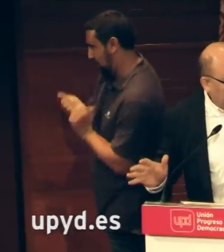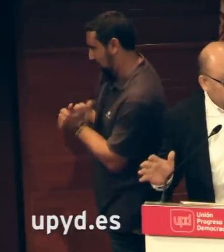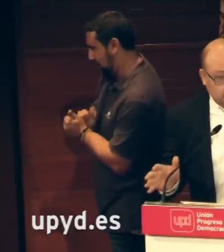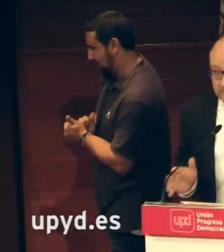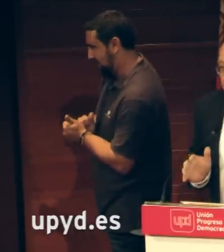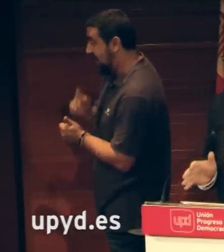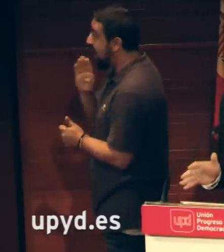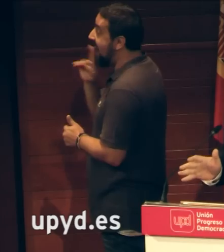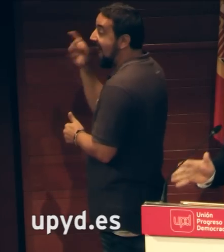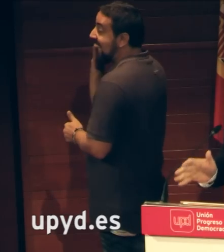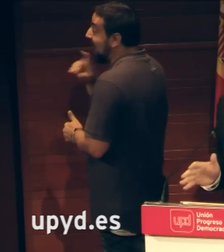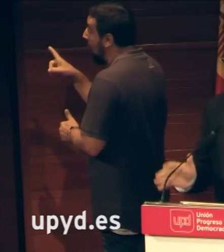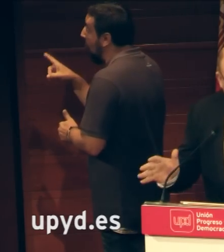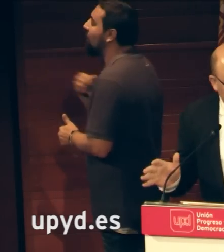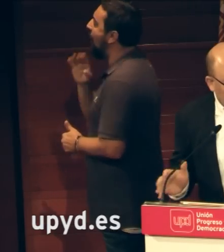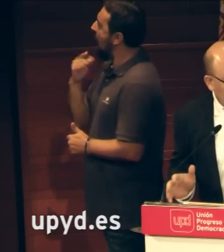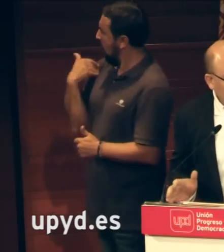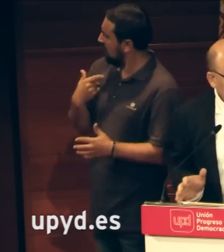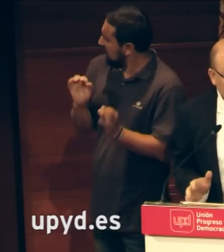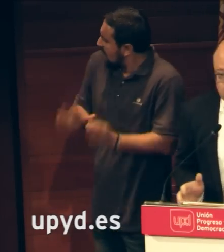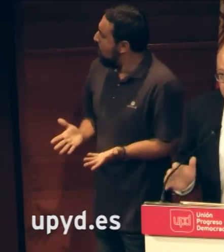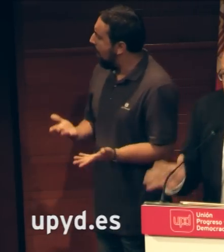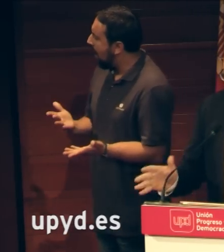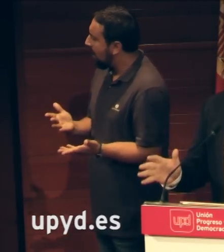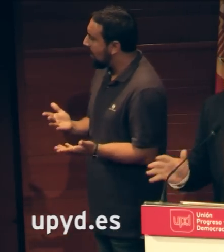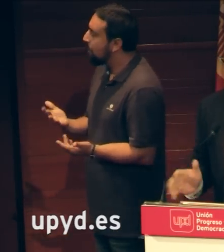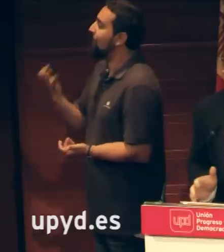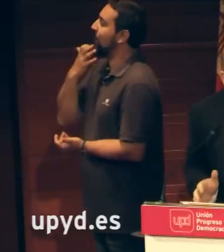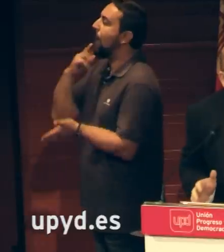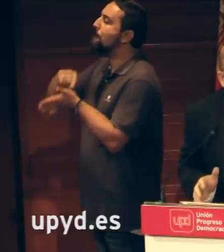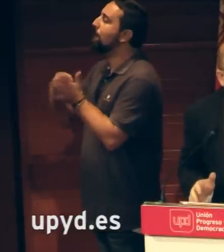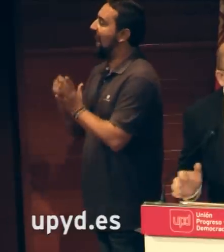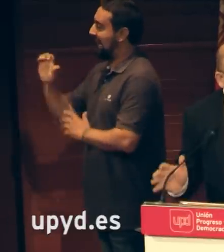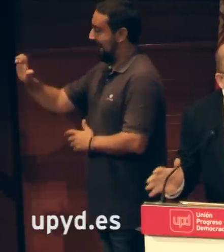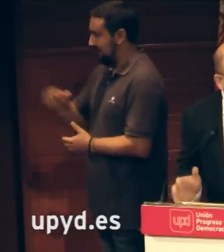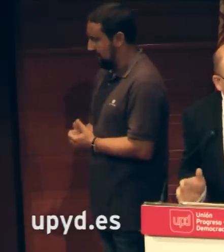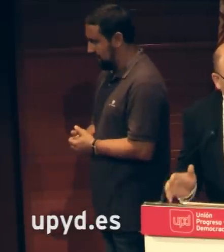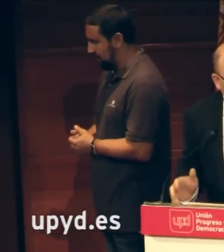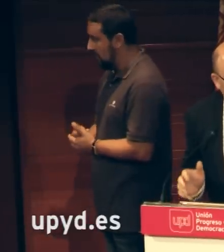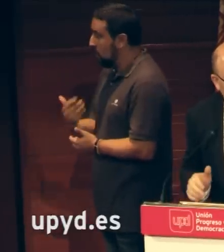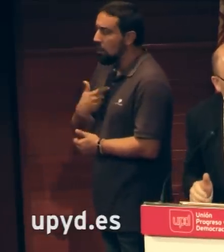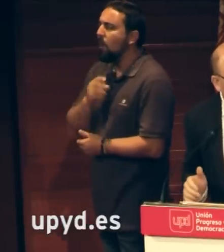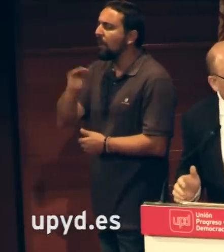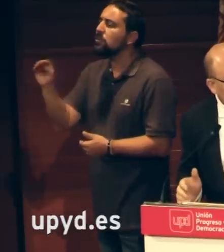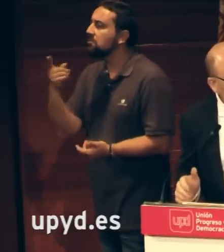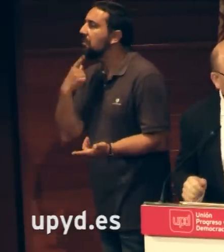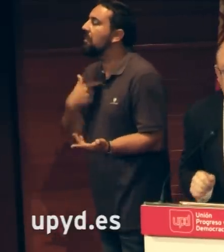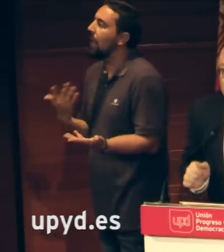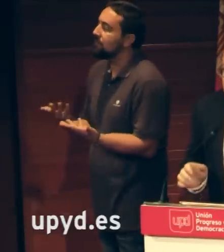practicaba. Sí. Por ejemplo, el plan E. Yo pregunté a unos cuantos y me decían: